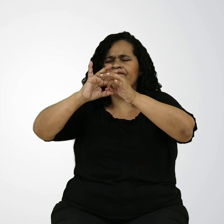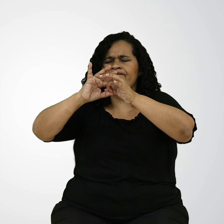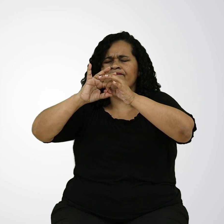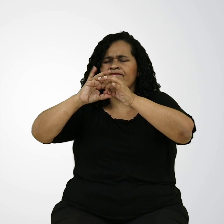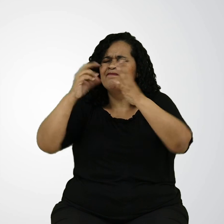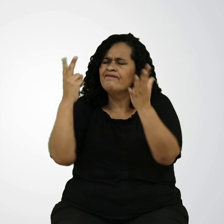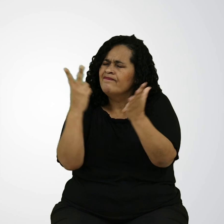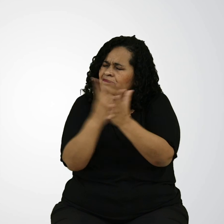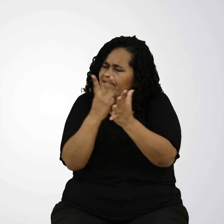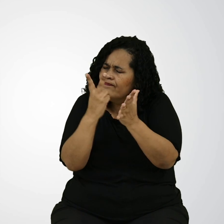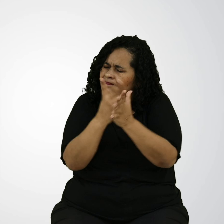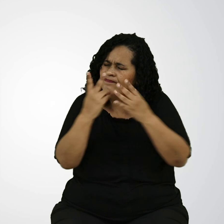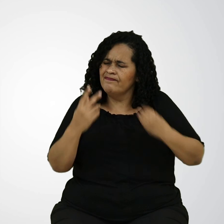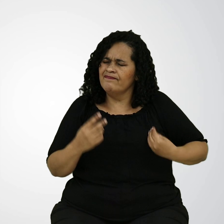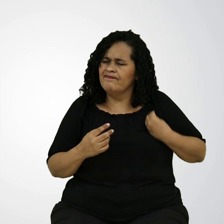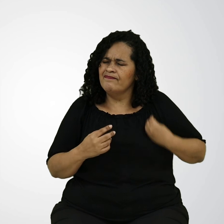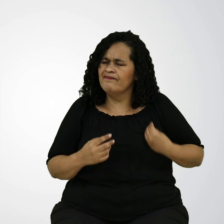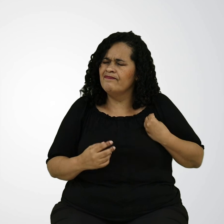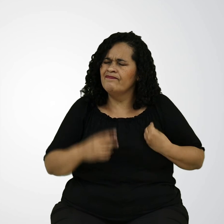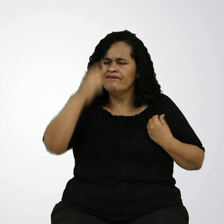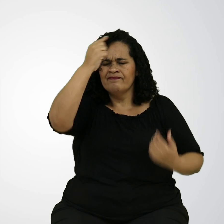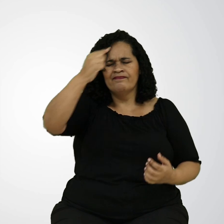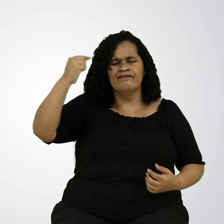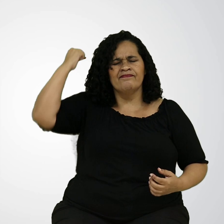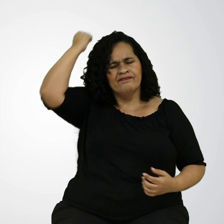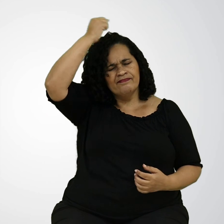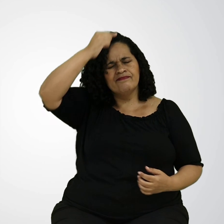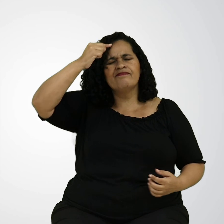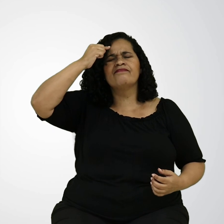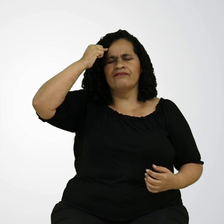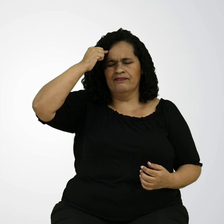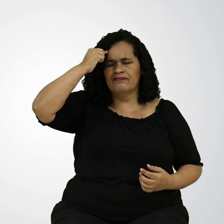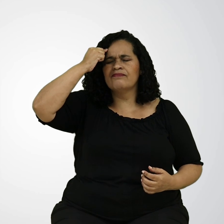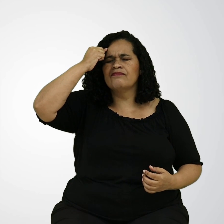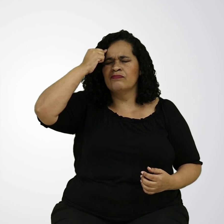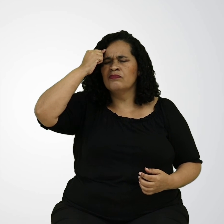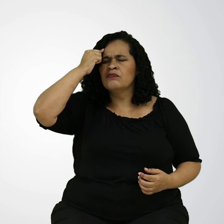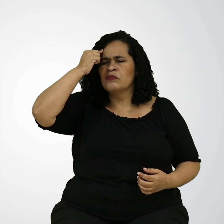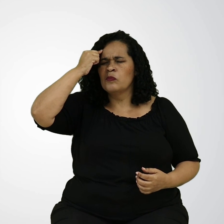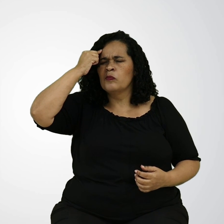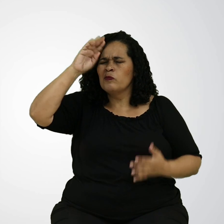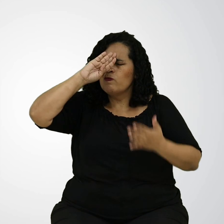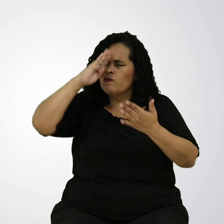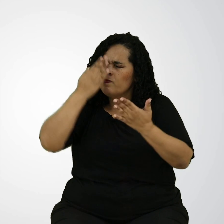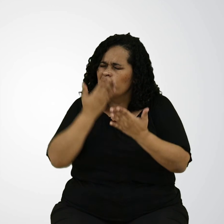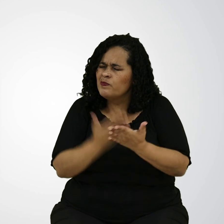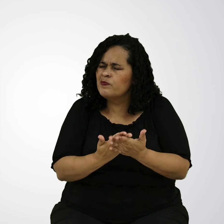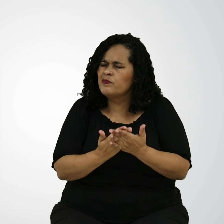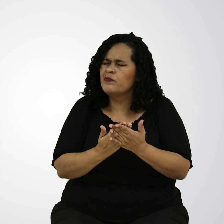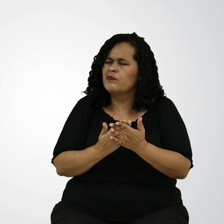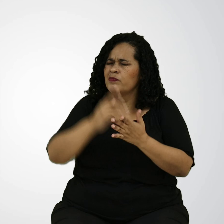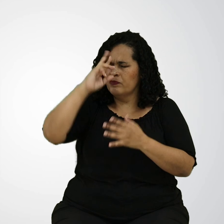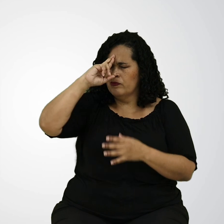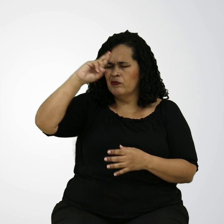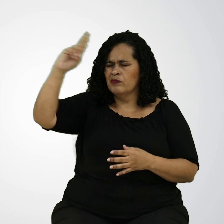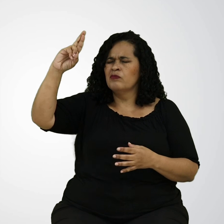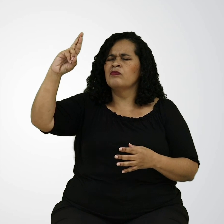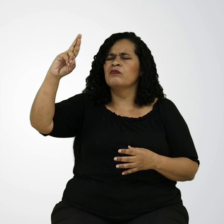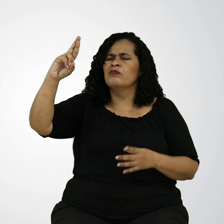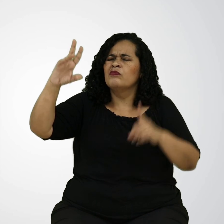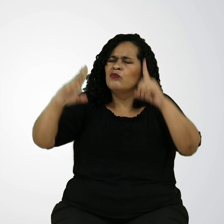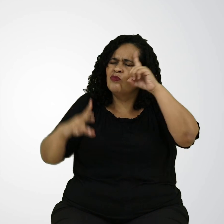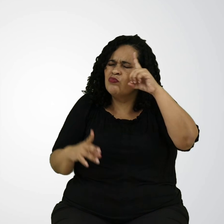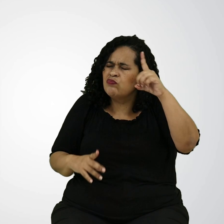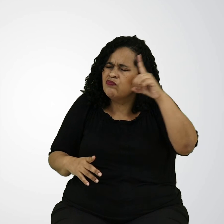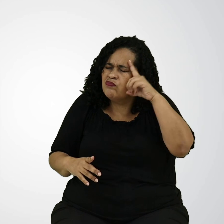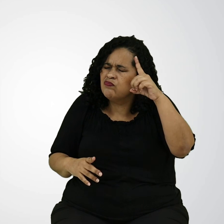Senhor, esse desejo de viver de maneira santa no dia a dia, de viver com temor de viver o temor do Senhor no nosso dia a dia, de viver com